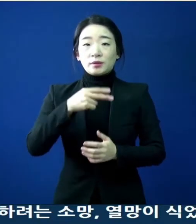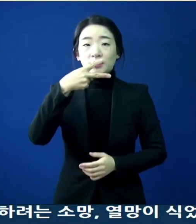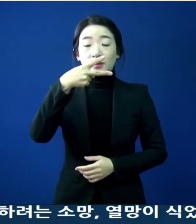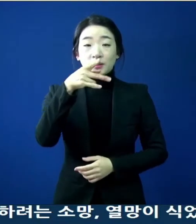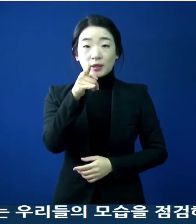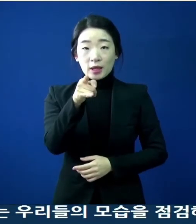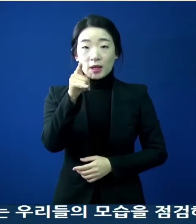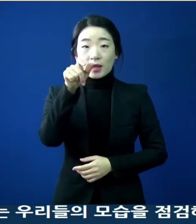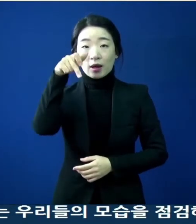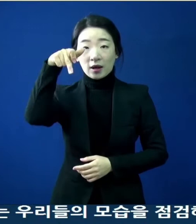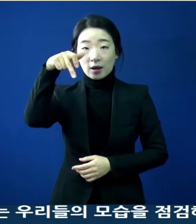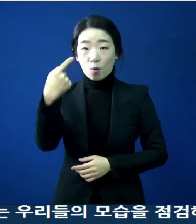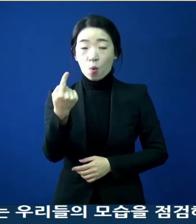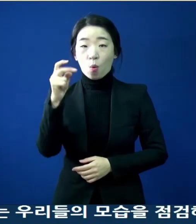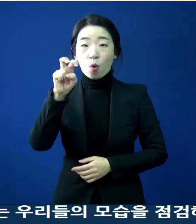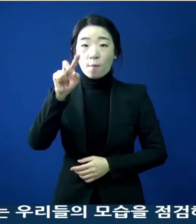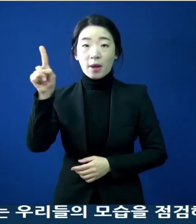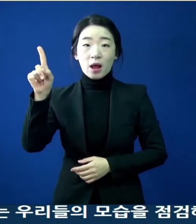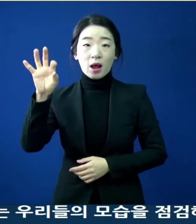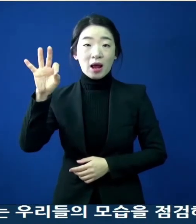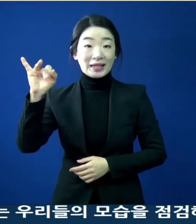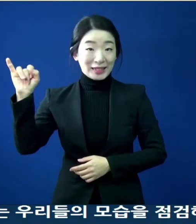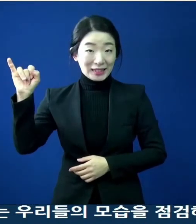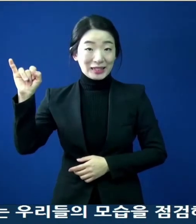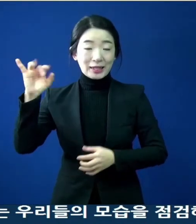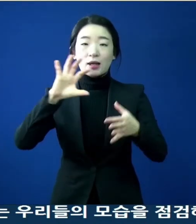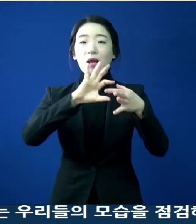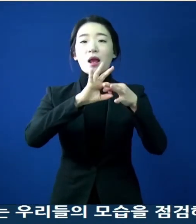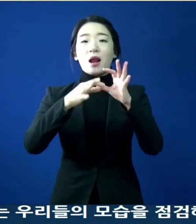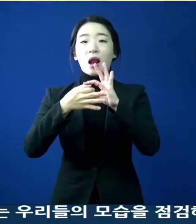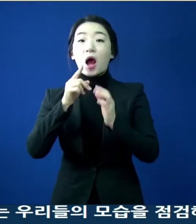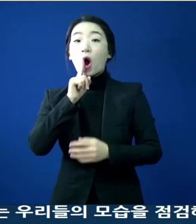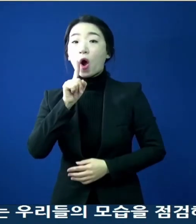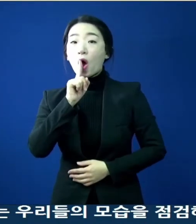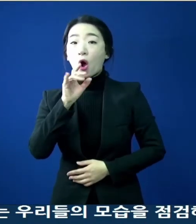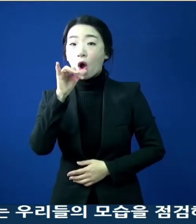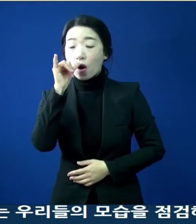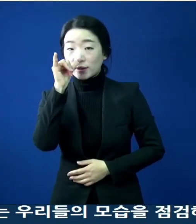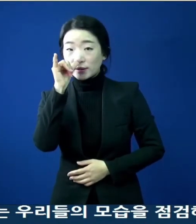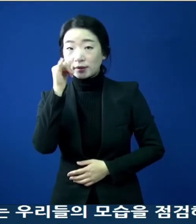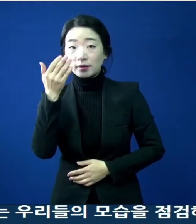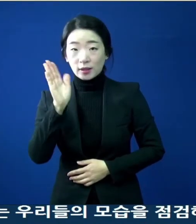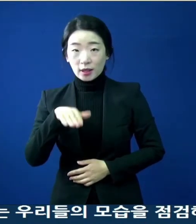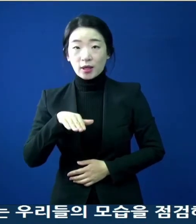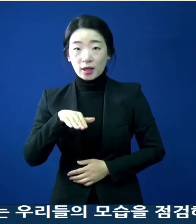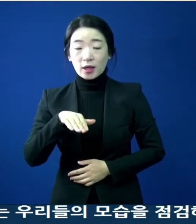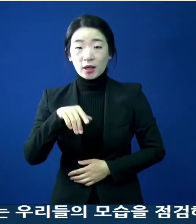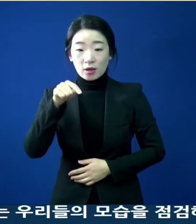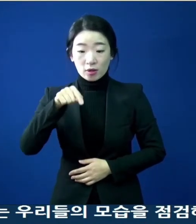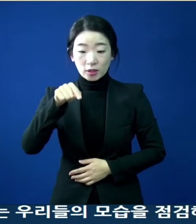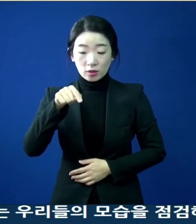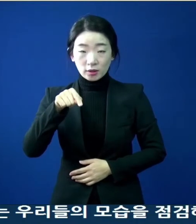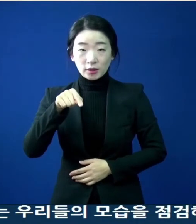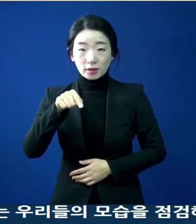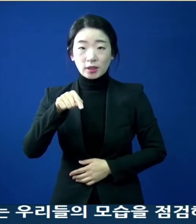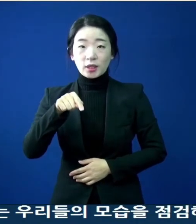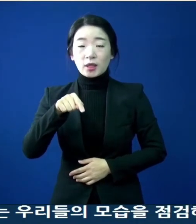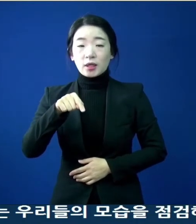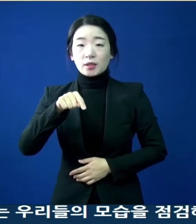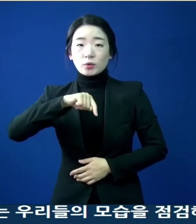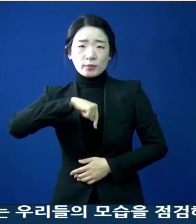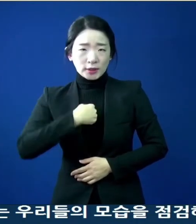데코마이라는 단어인데 이 단어가 여기 쓰이지 않습니다. 여기서 쓰이고 있는 단어는 능동적인 단어예요.